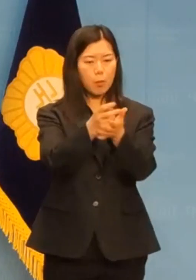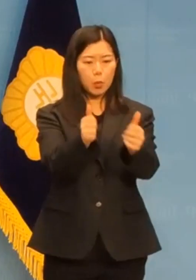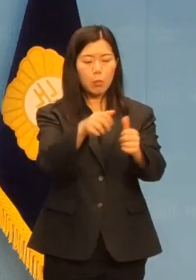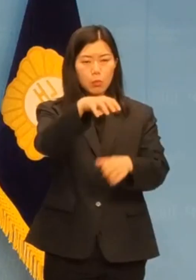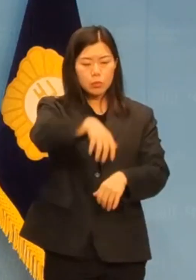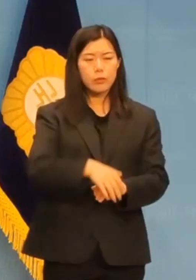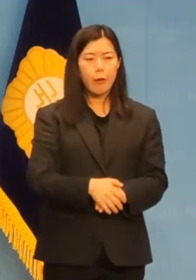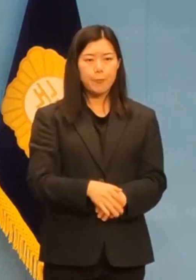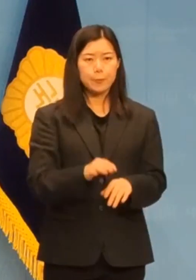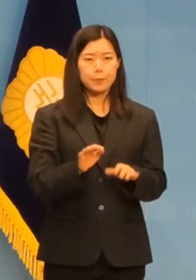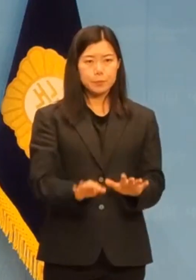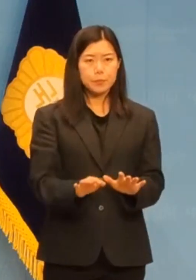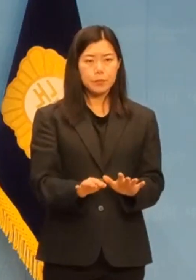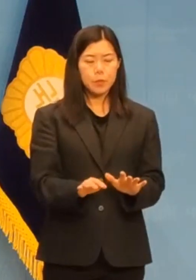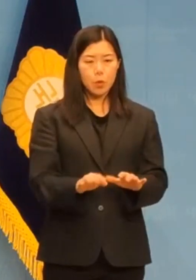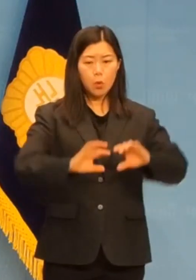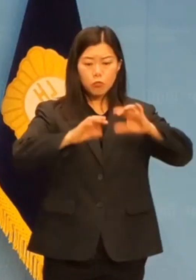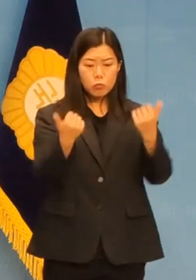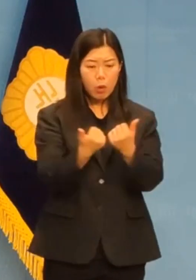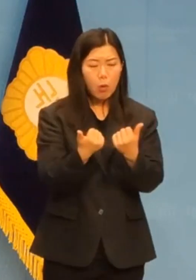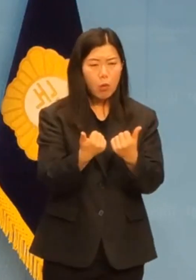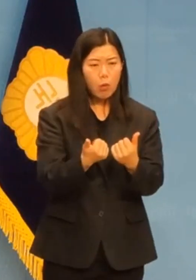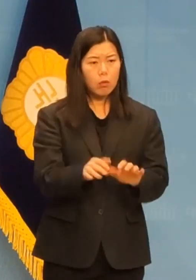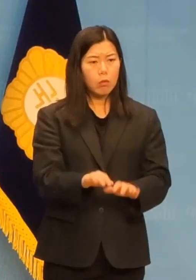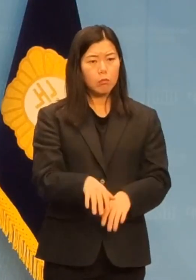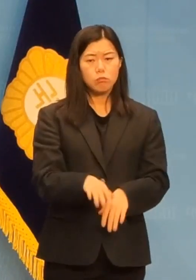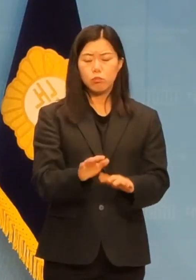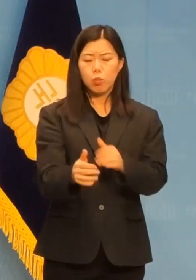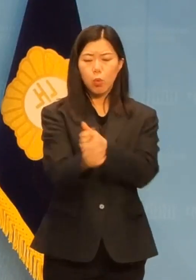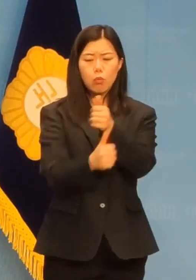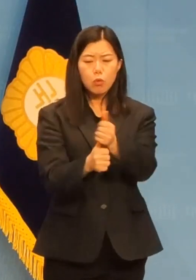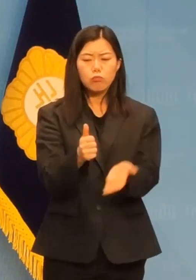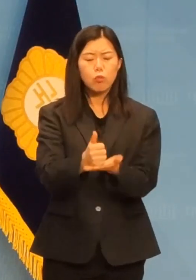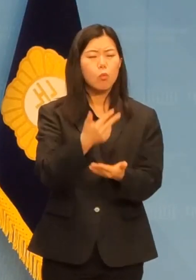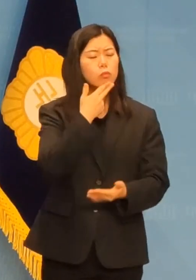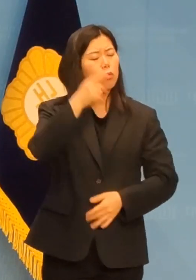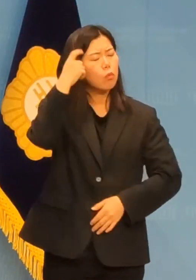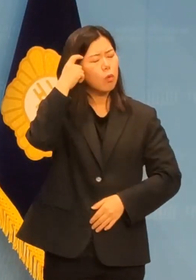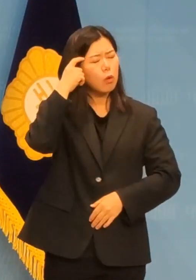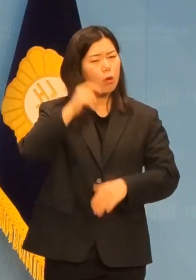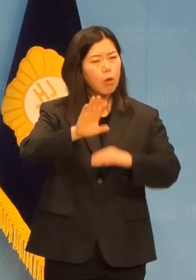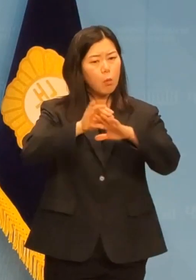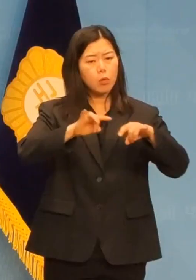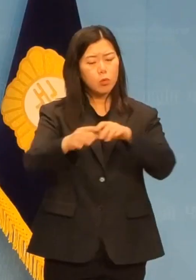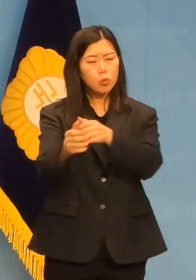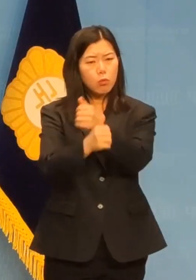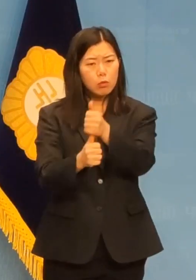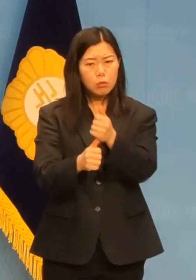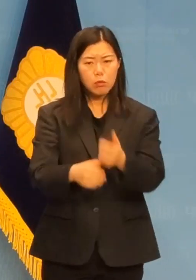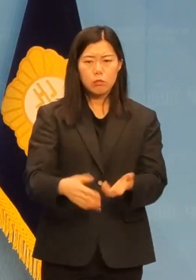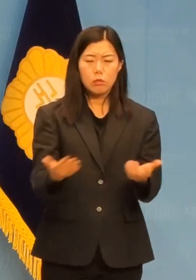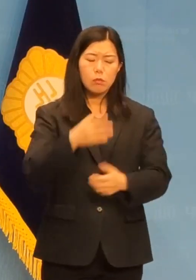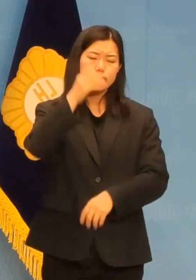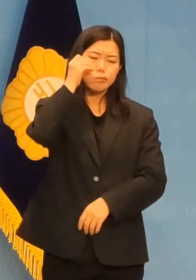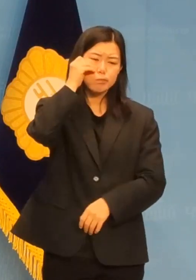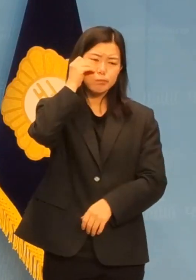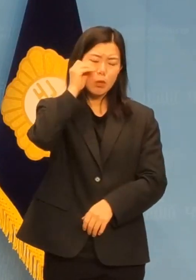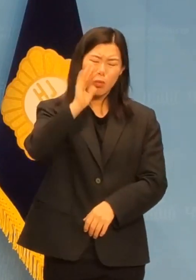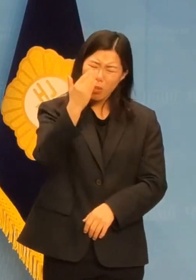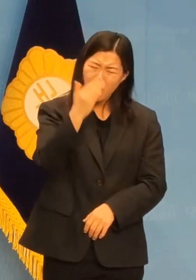헌법재판소조차 왜 국회는 의원을 추천하지 않는가? 방통위는 일을 안 해도 된다는